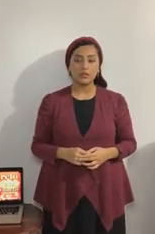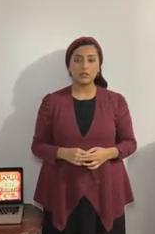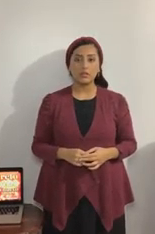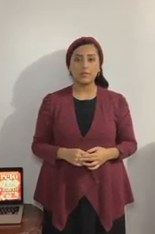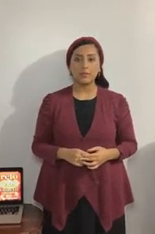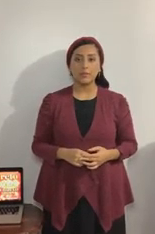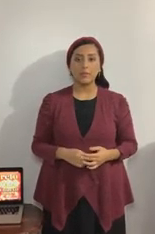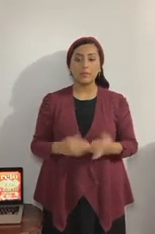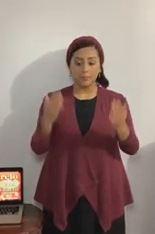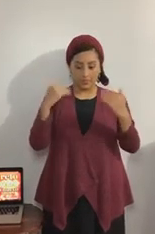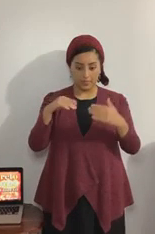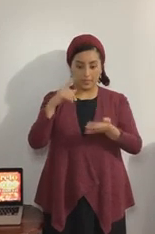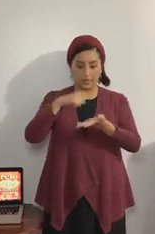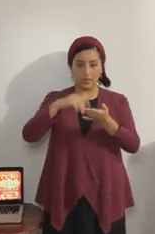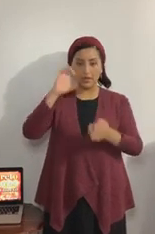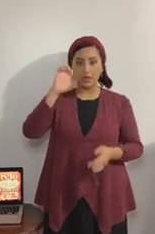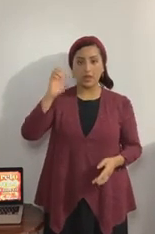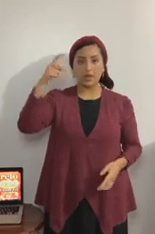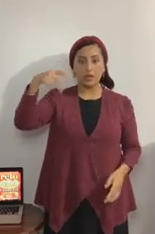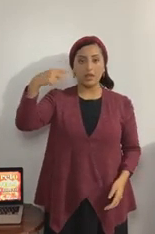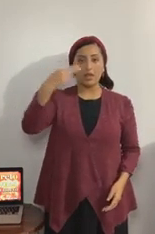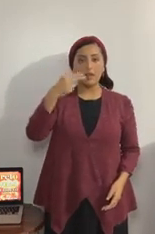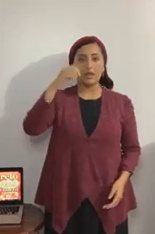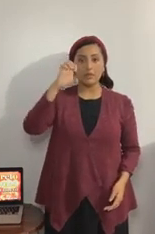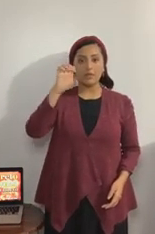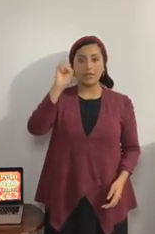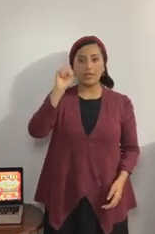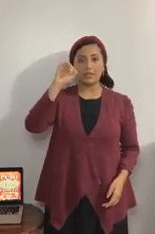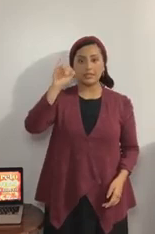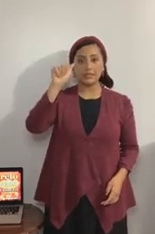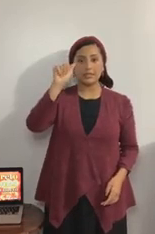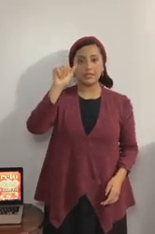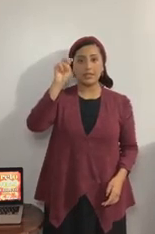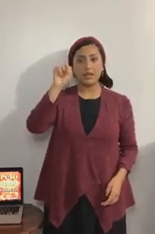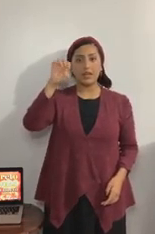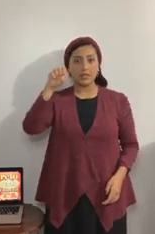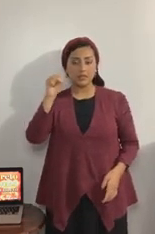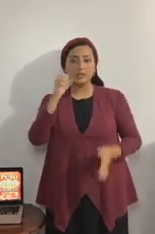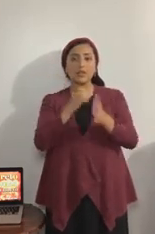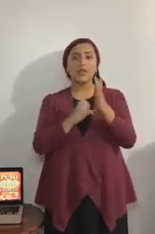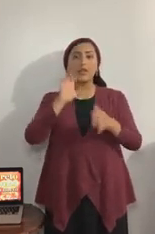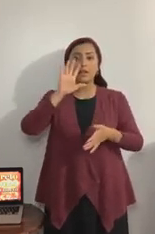Vamos a Efesios 5:18. Efesios 5:18.